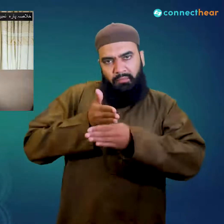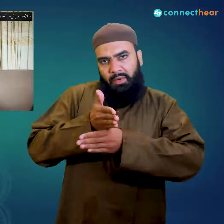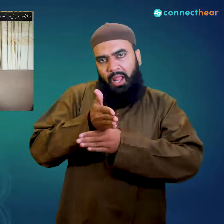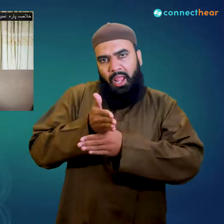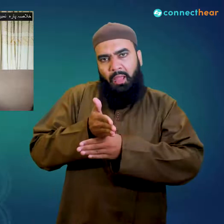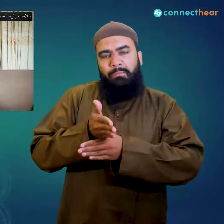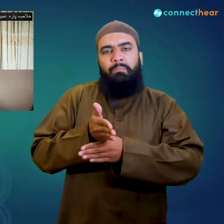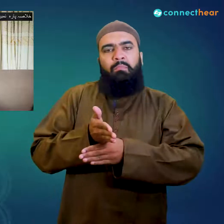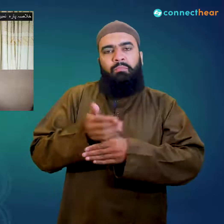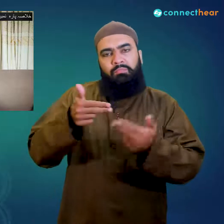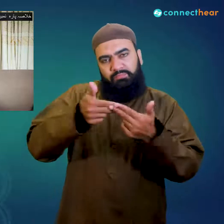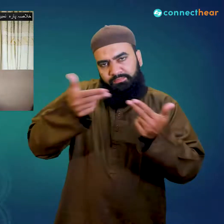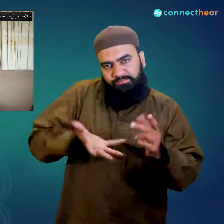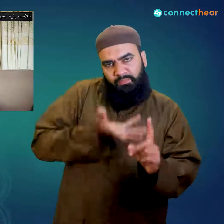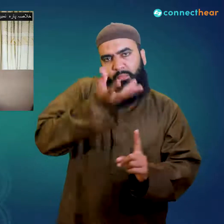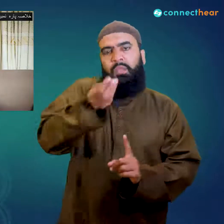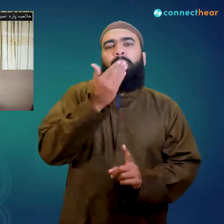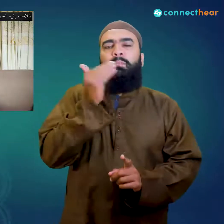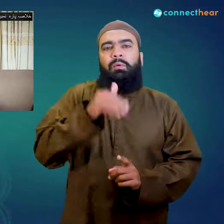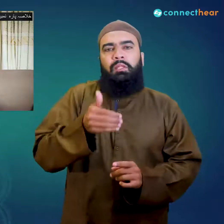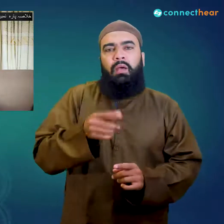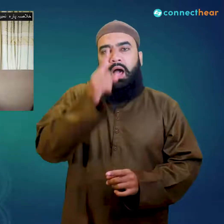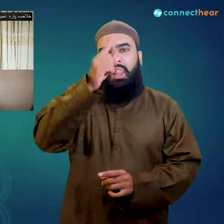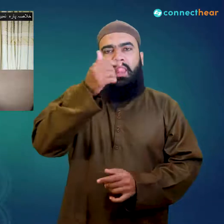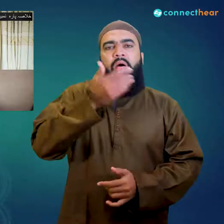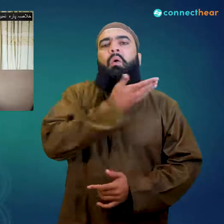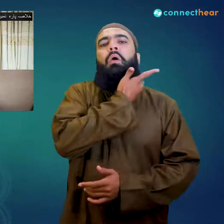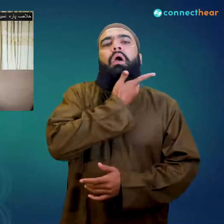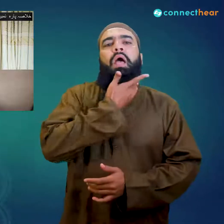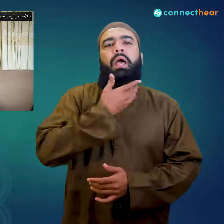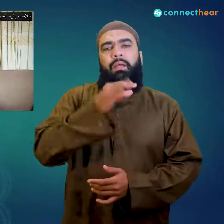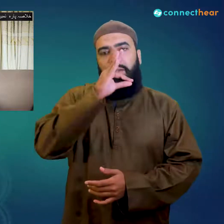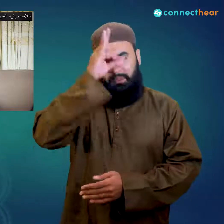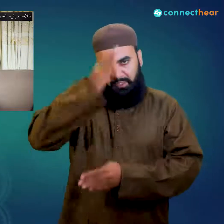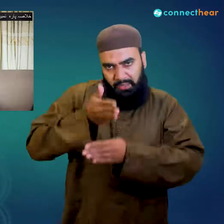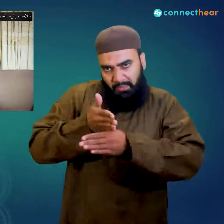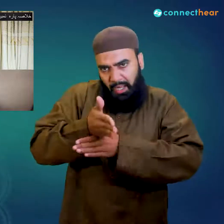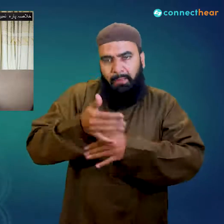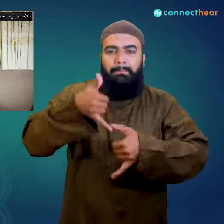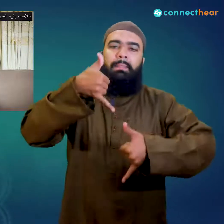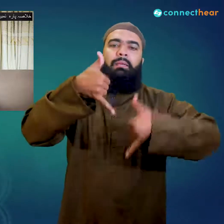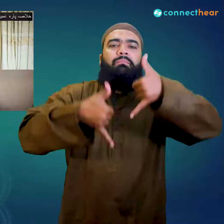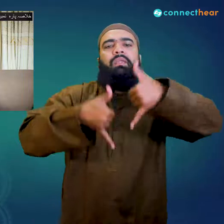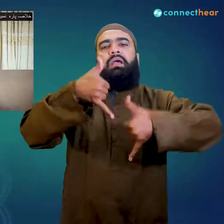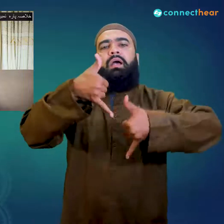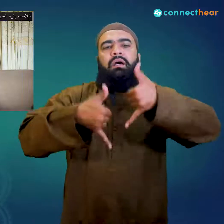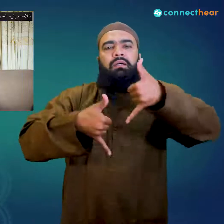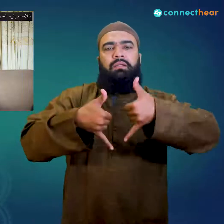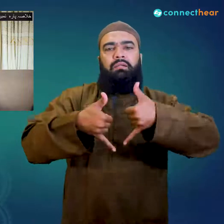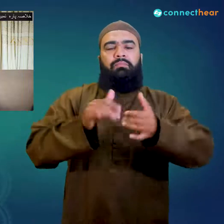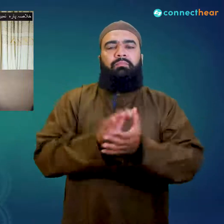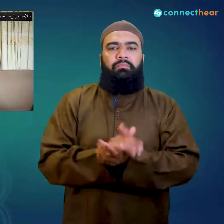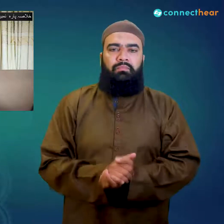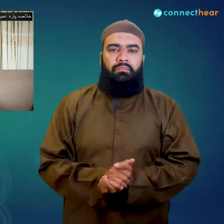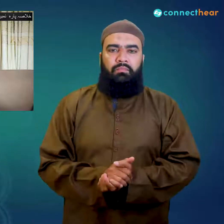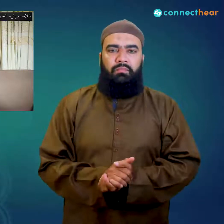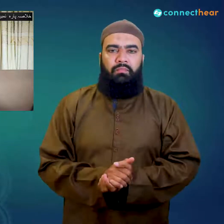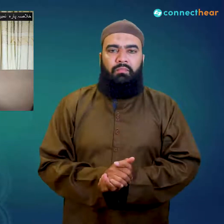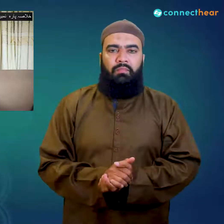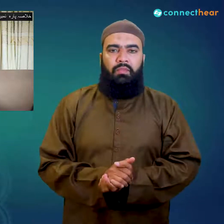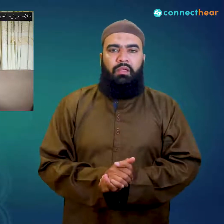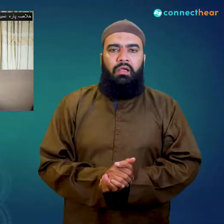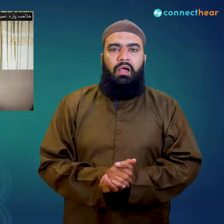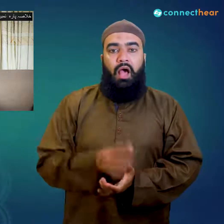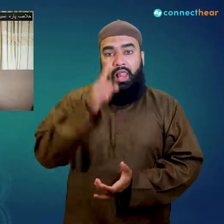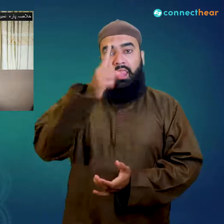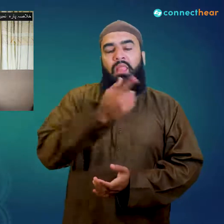حضرت ابراہیم علیہ الصلوۃ والسلام کا امتحان کے حوالے سے فرمایا گیا، وَإِذِ ابْتَلَىٰ إِبْرَاهِيمَ رَبُّهُ بِكَلِمَاتٍ، اللہ رب العزت نے ابراہیم